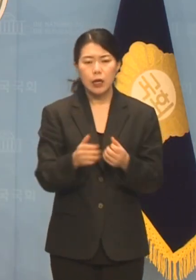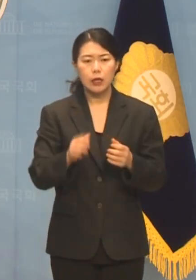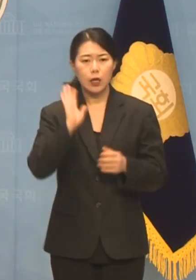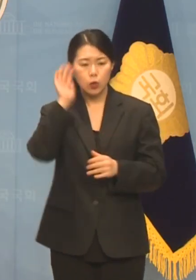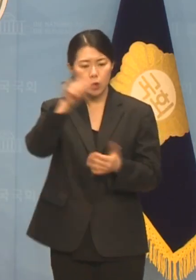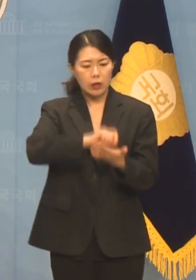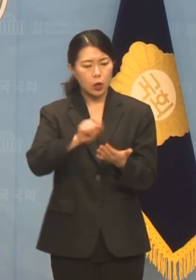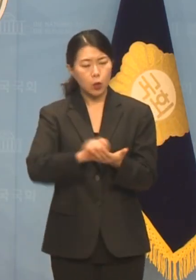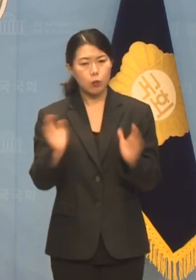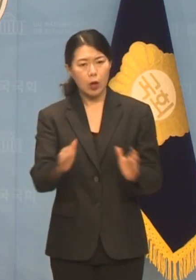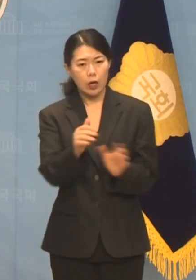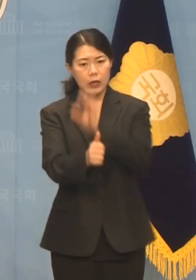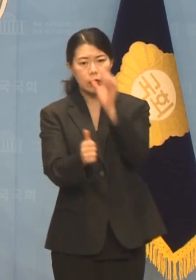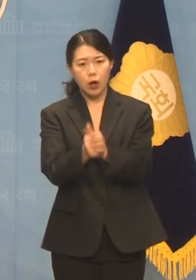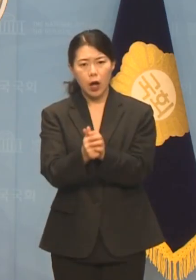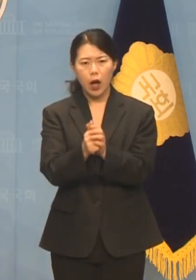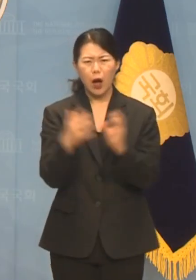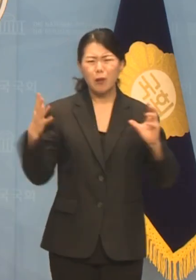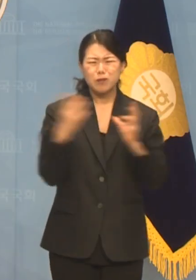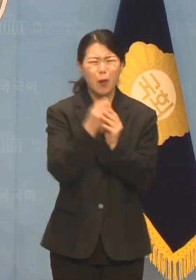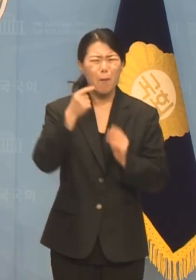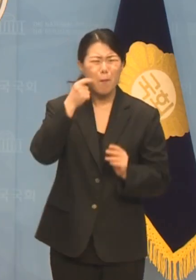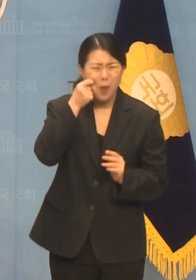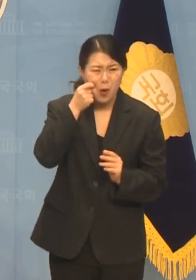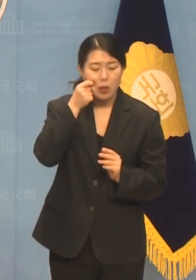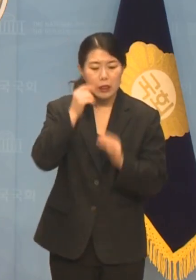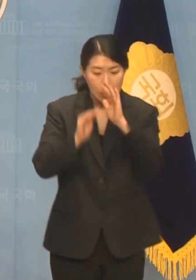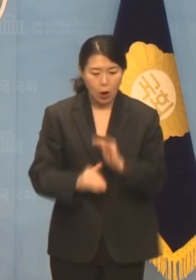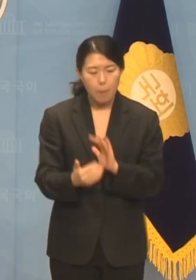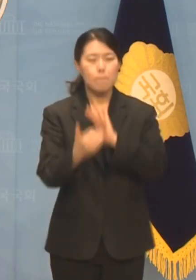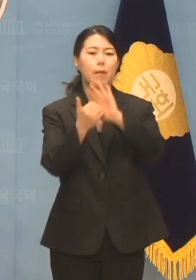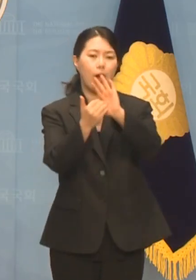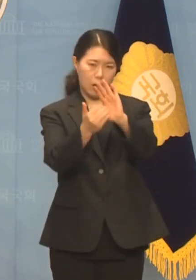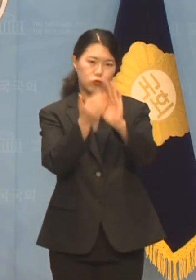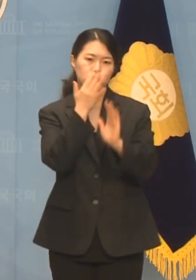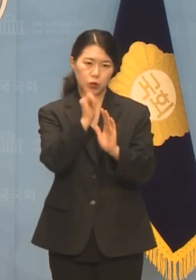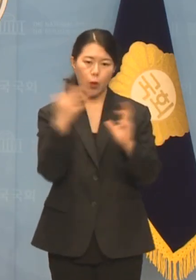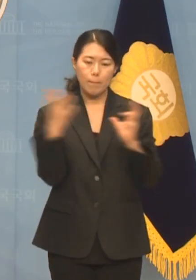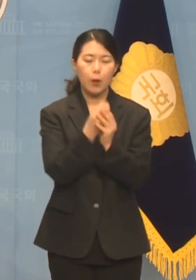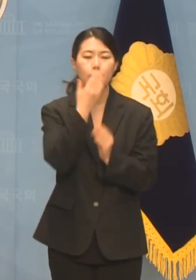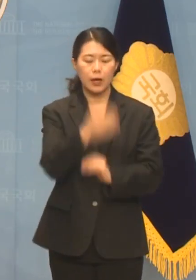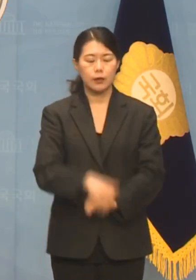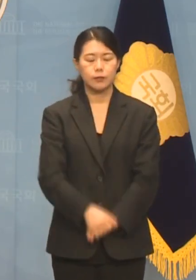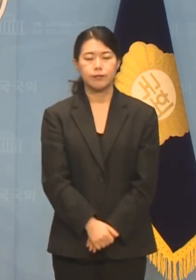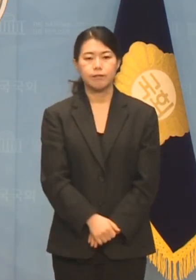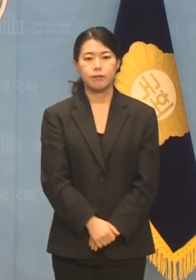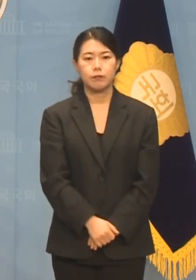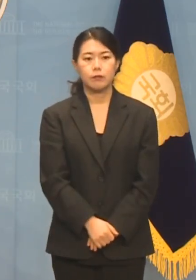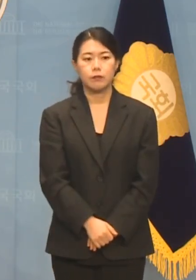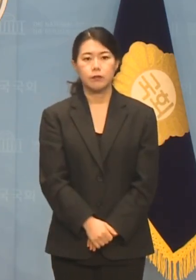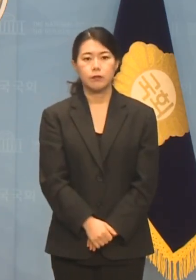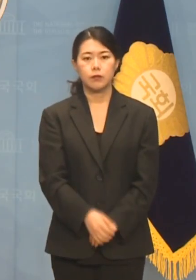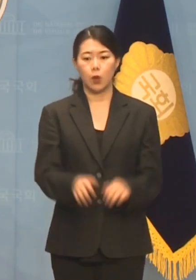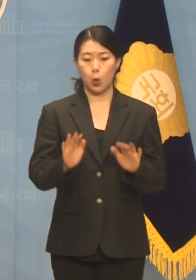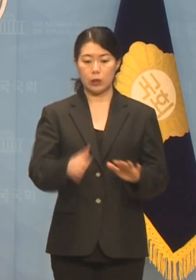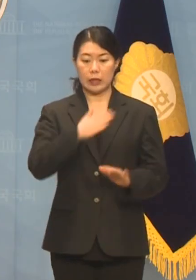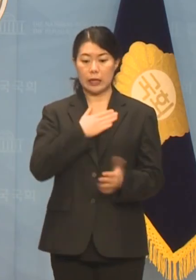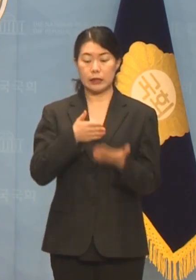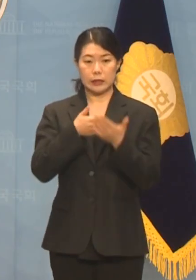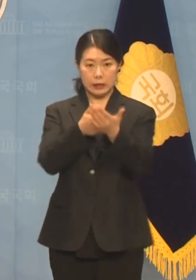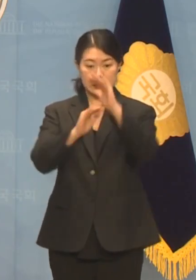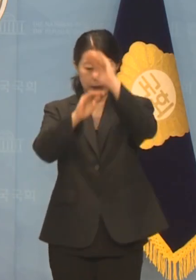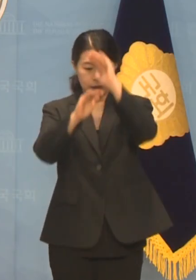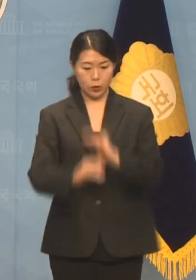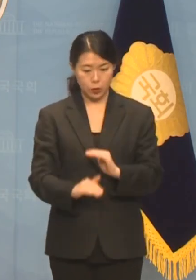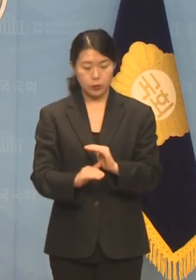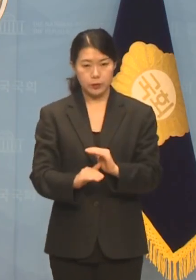기록물 이관이 온전히 되지 않는 것을 방지하기 위한 조치입니다. 오늘 제가 발의하는